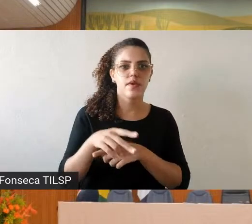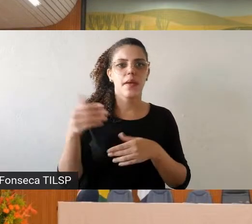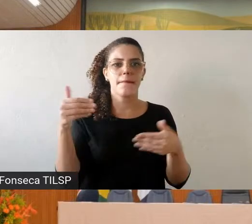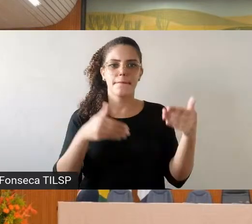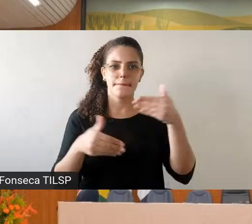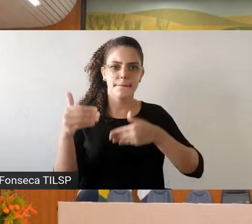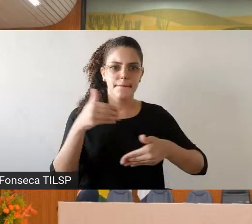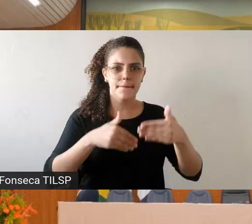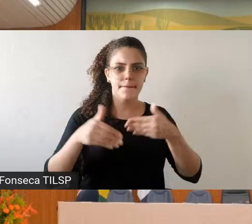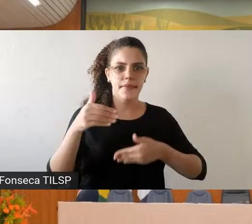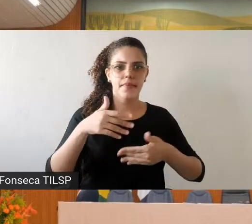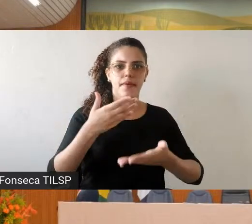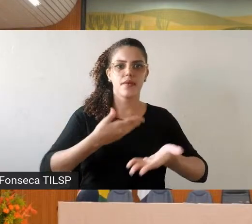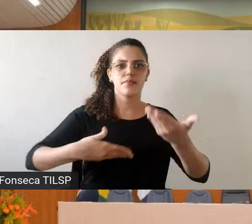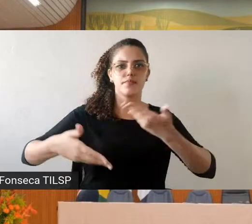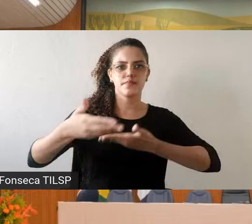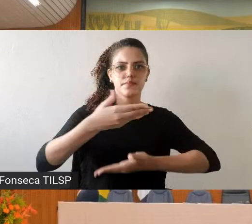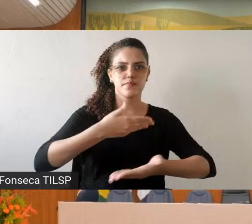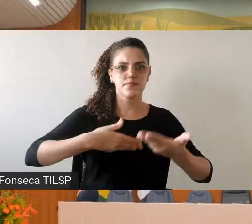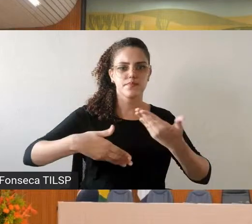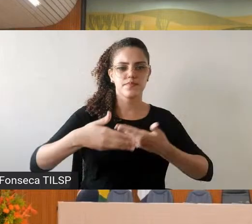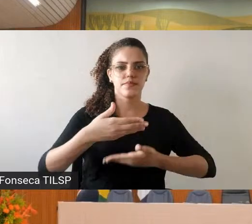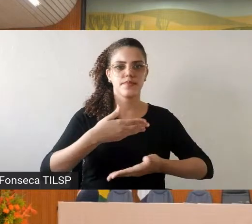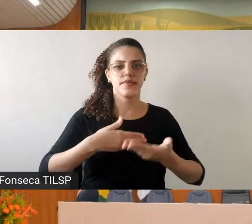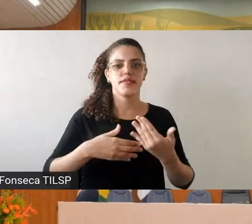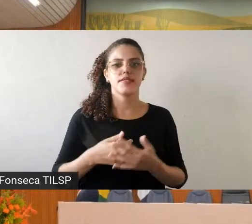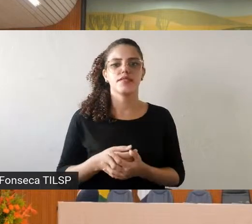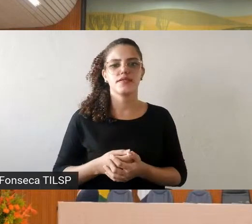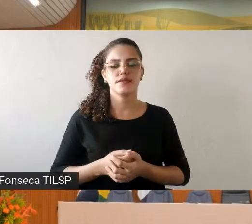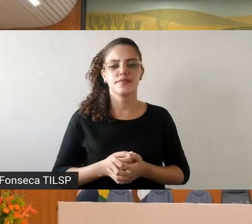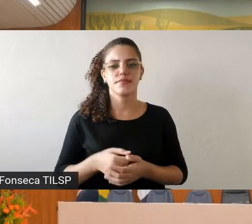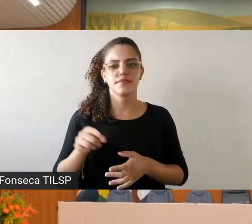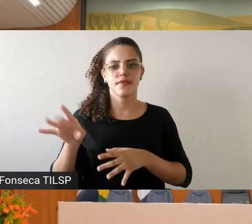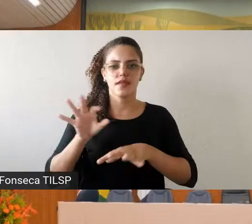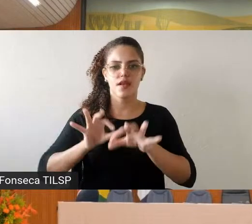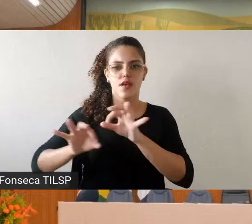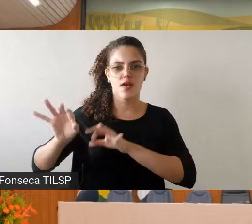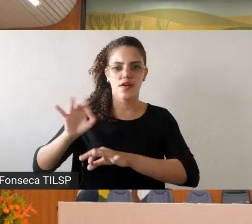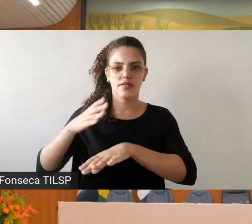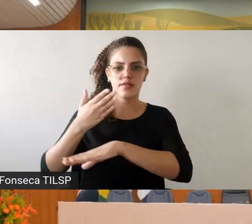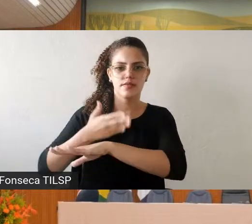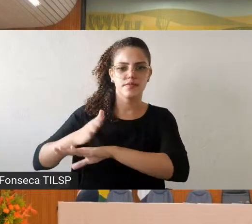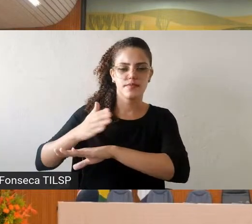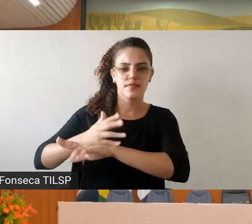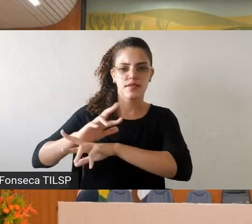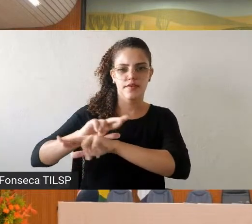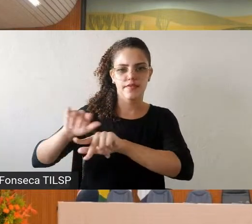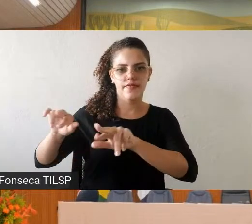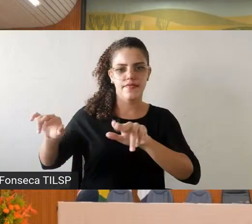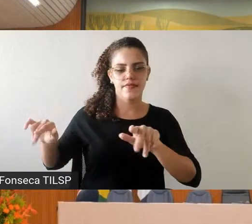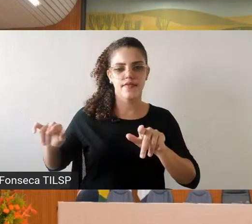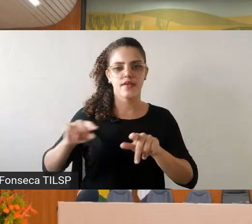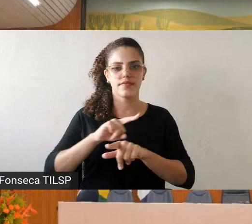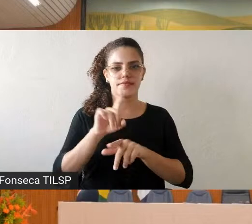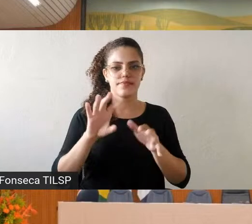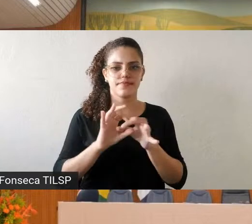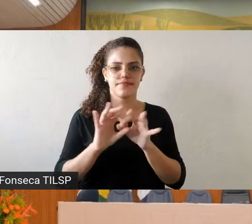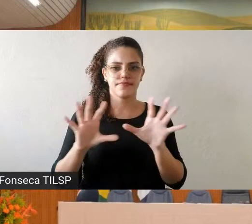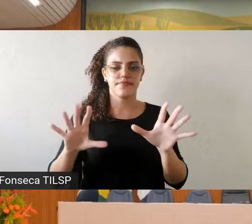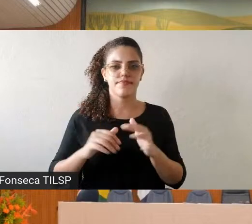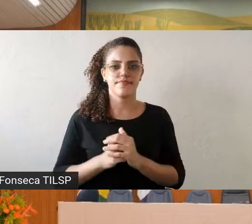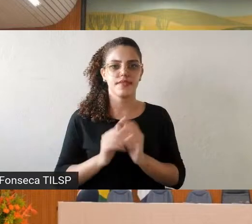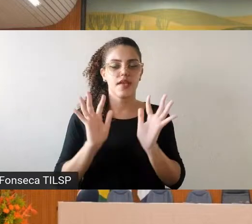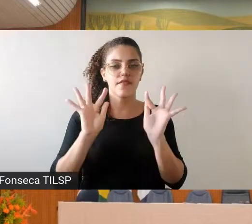interagir com o conjunto de ações que nós estamos desenvolvendo. Para finalizar, eu queria dizer que esse ano nós